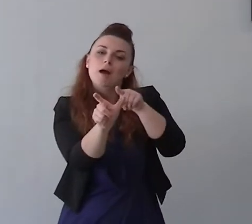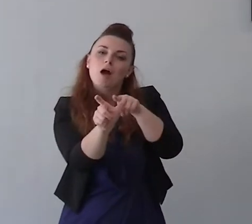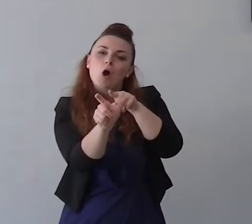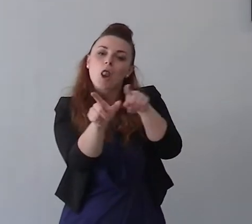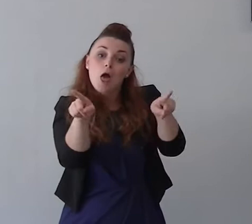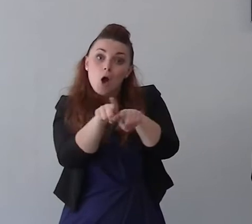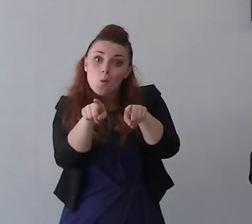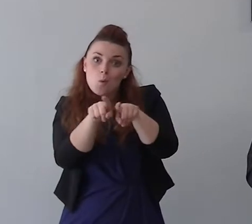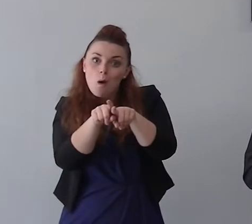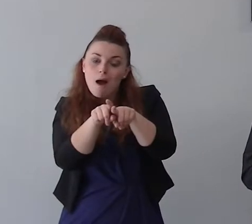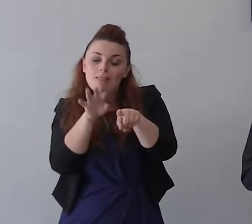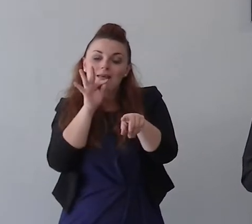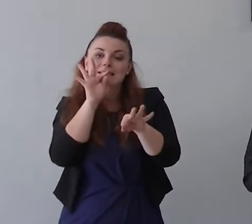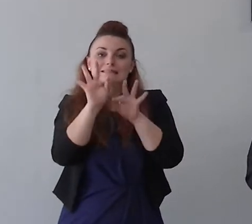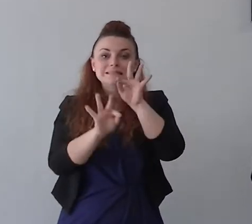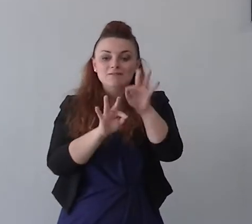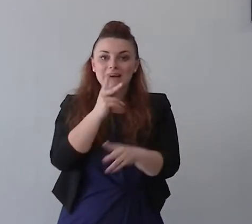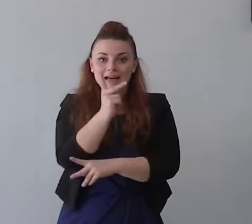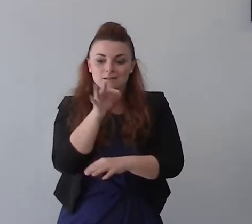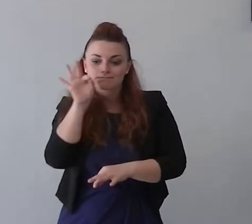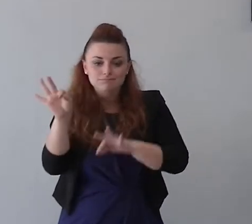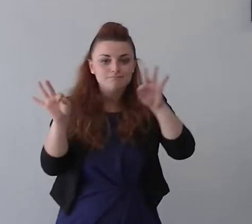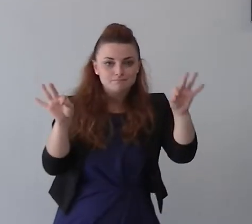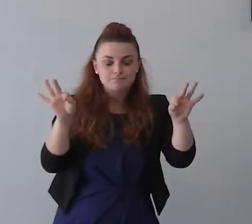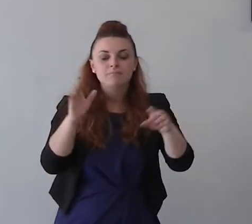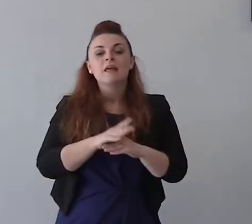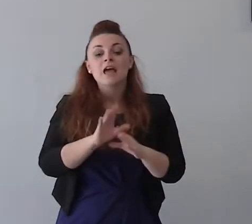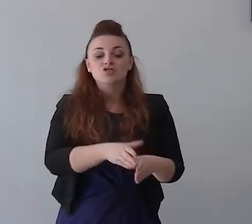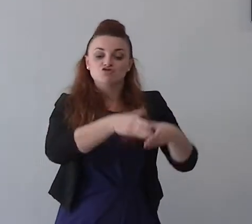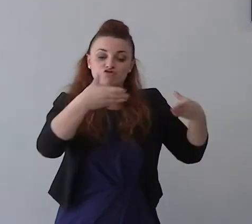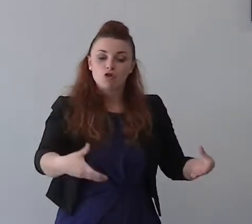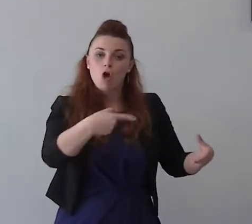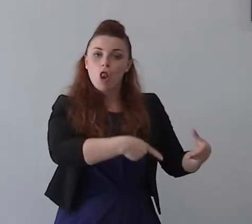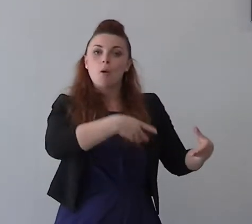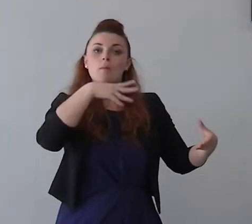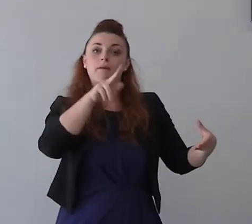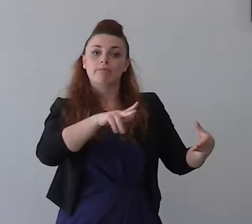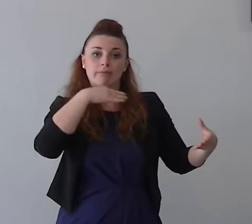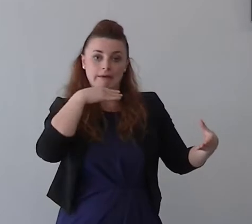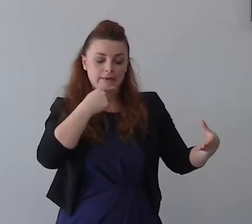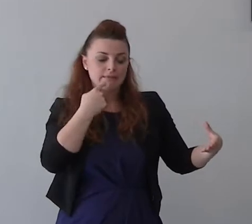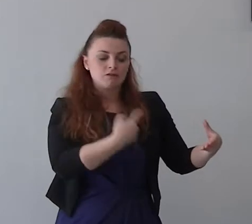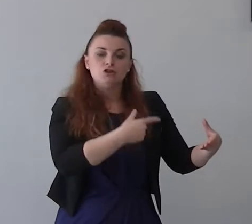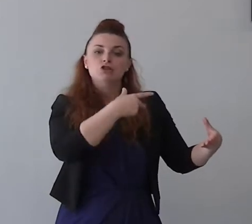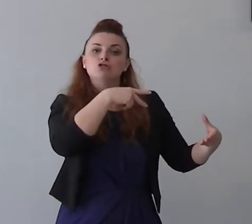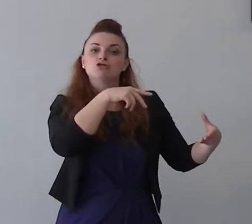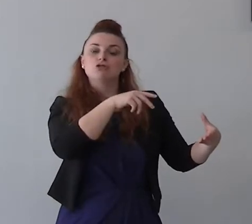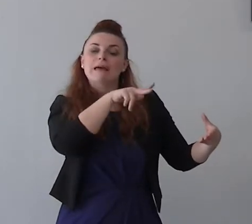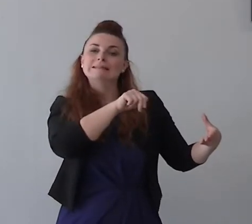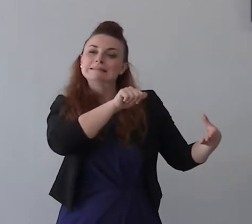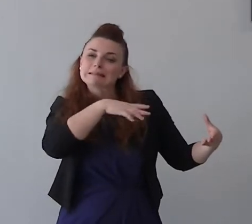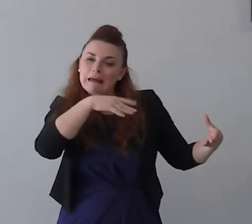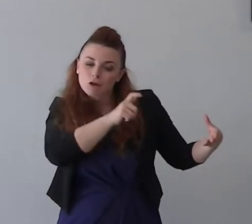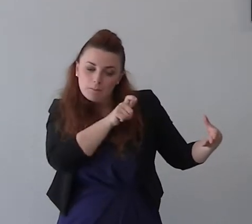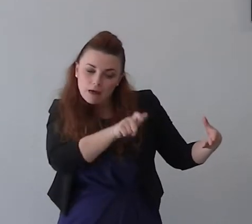questa parola l'Enciclopedia Treccani. Treccani dice che un segno è una manifestazione, un fatto, un